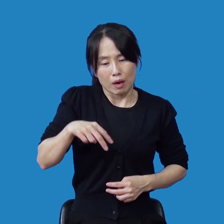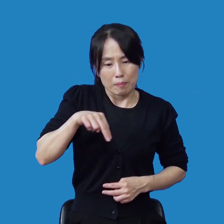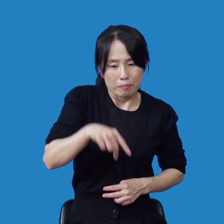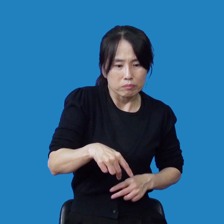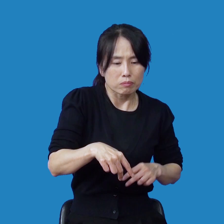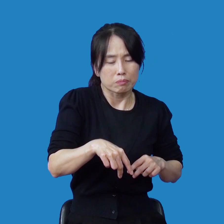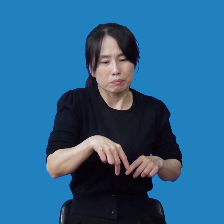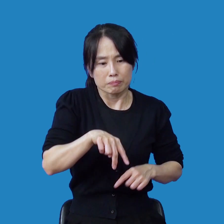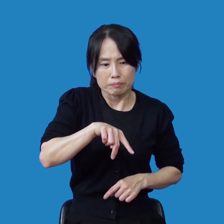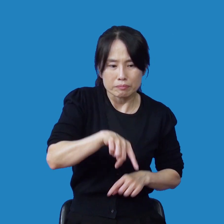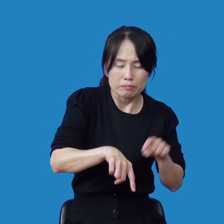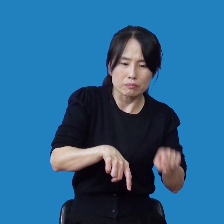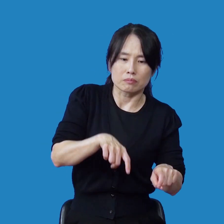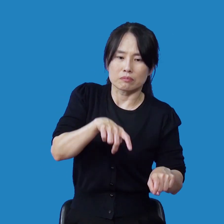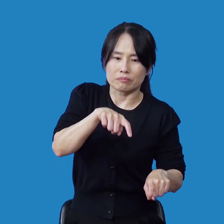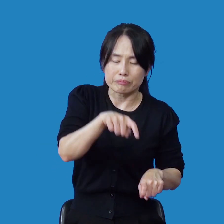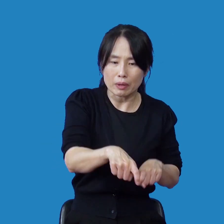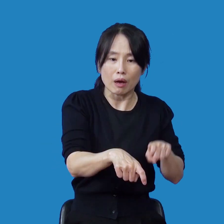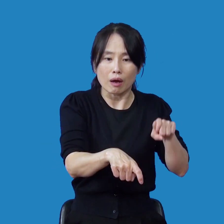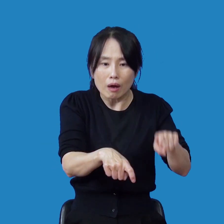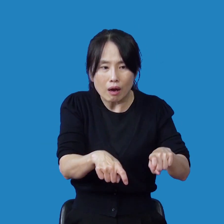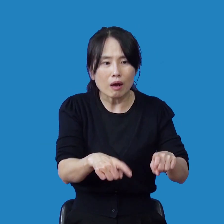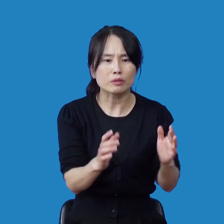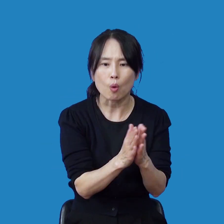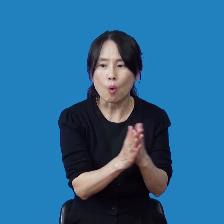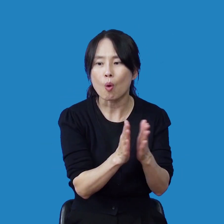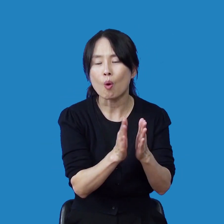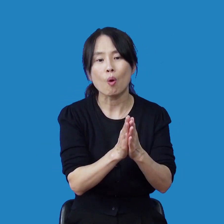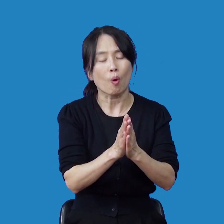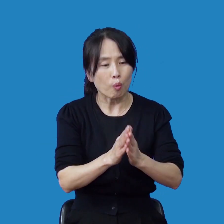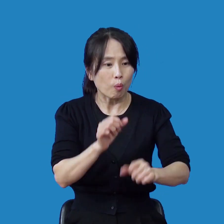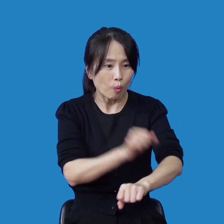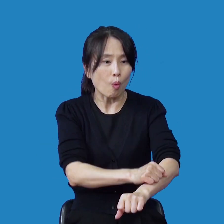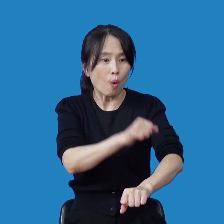사람들이 박수를 막 칩니다. 잘한다. 그러면 돼.